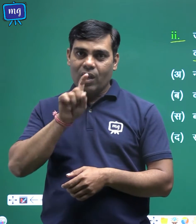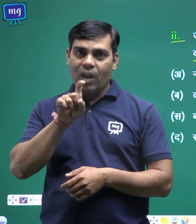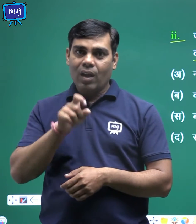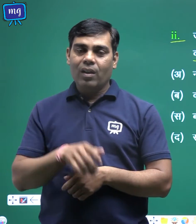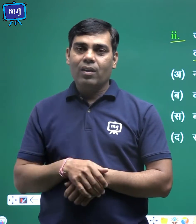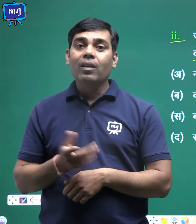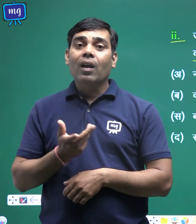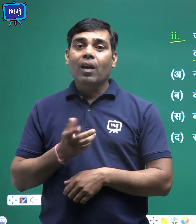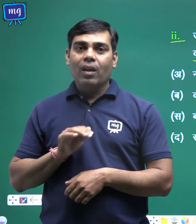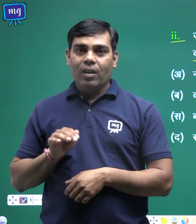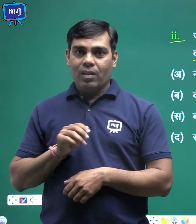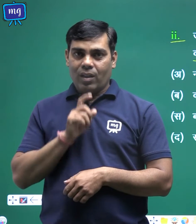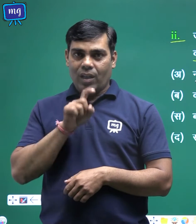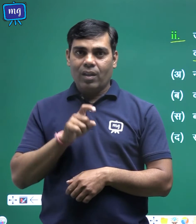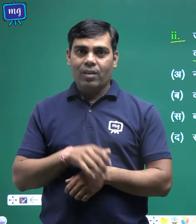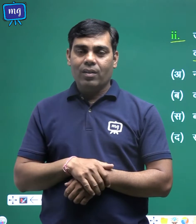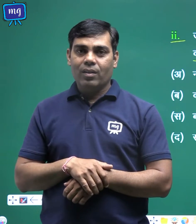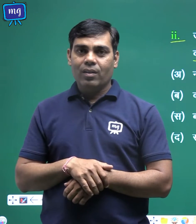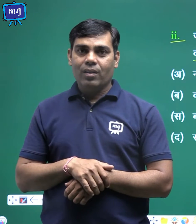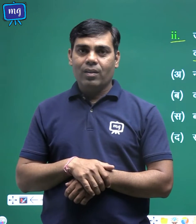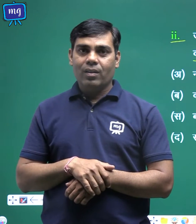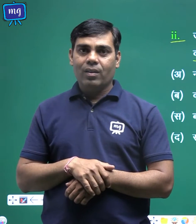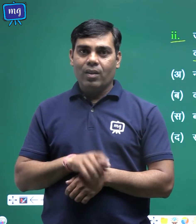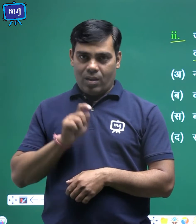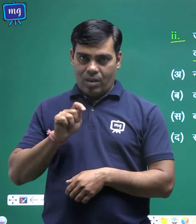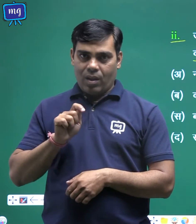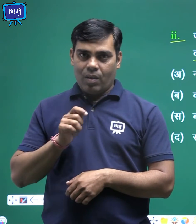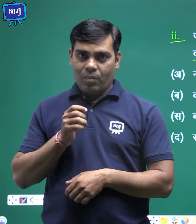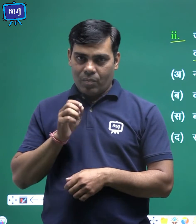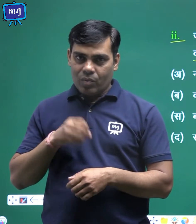क्या कहा बच्चों? नौकरी छोड़ने को,